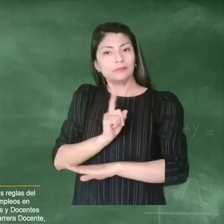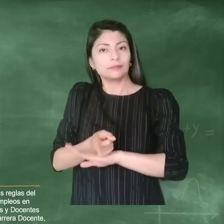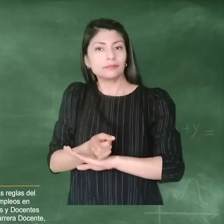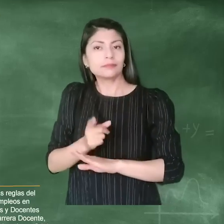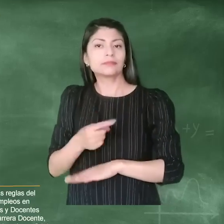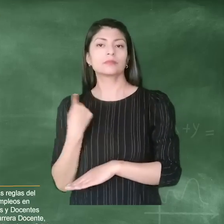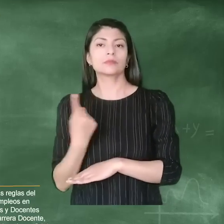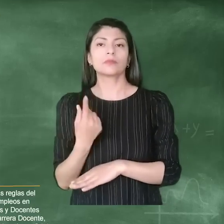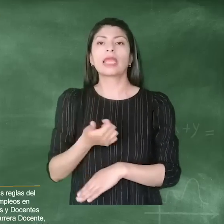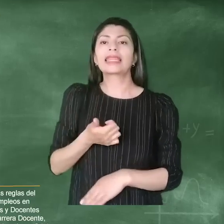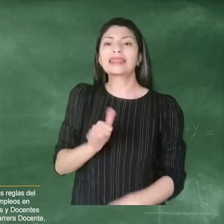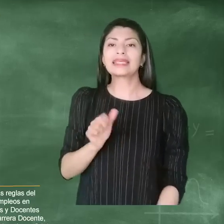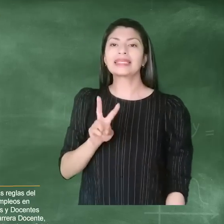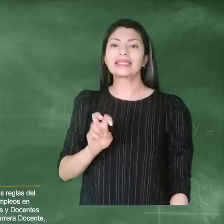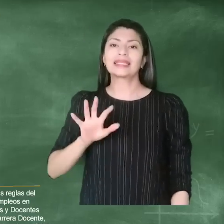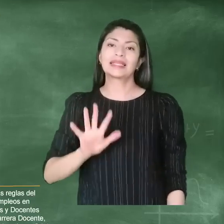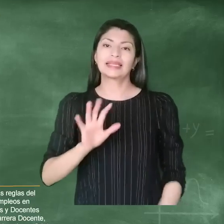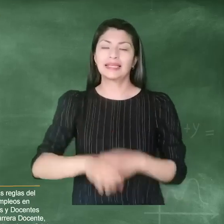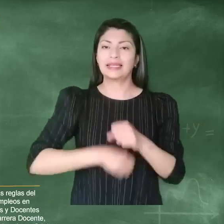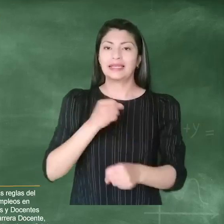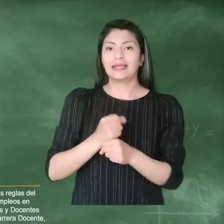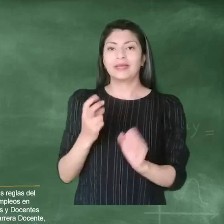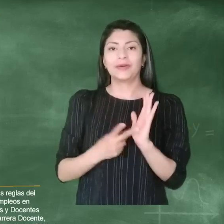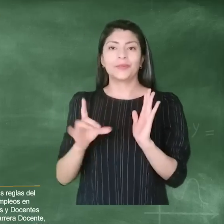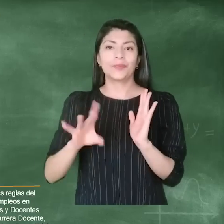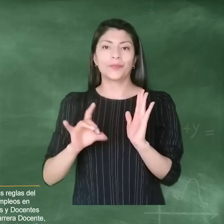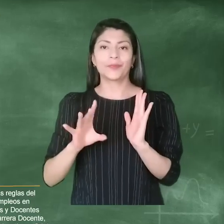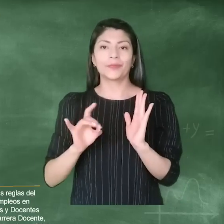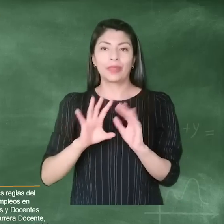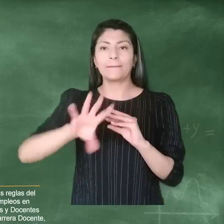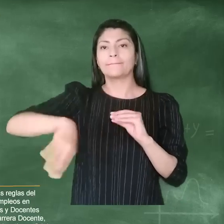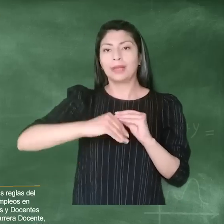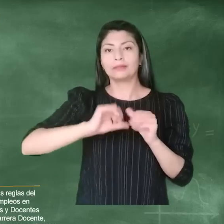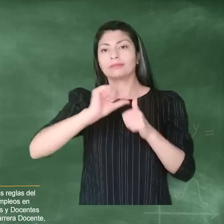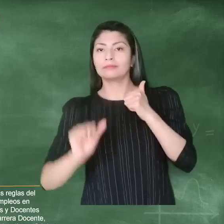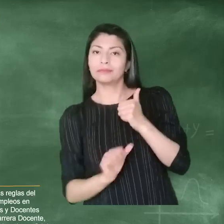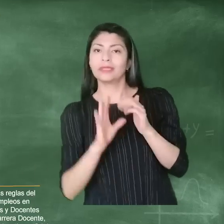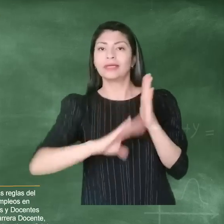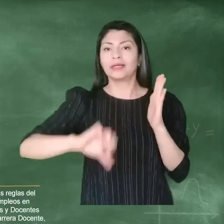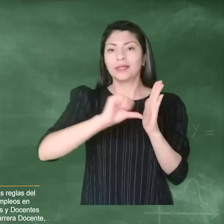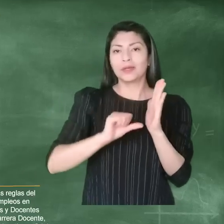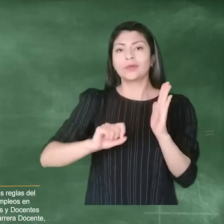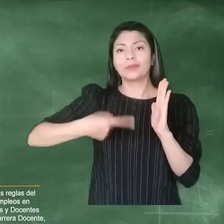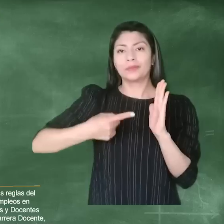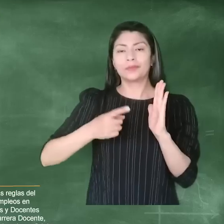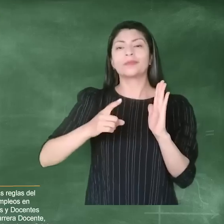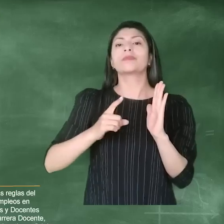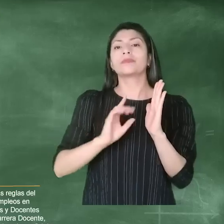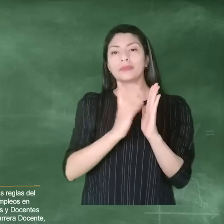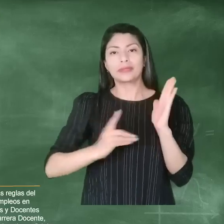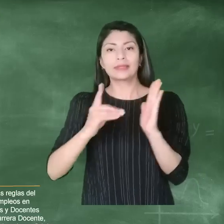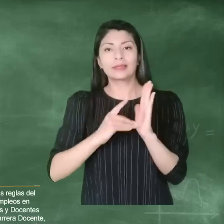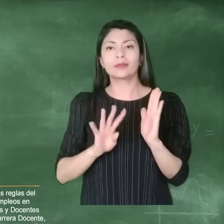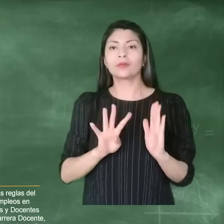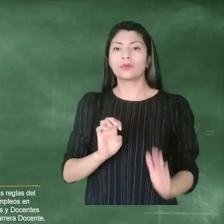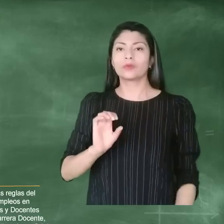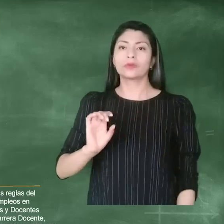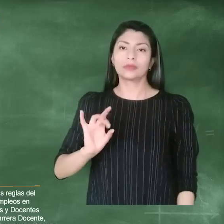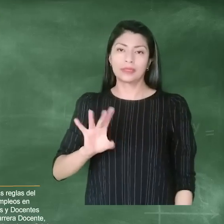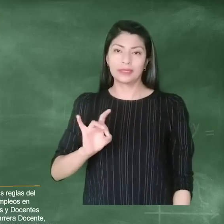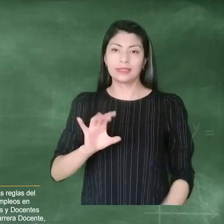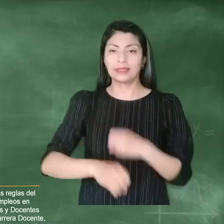2.4.1.1.6. del Decreto Único Reglamentario 1075 de 2015 subrogado por el artículo 1 del